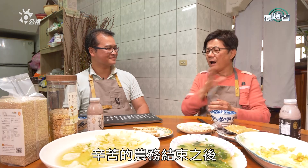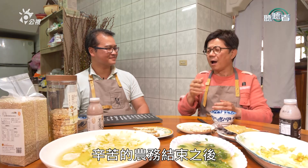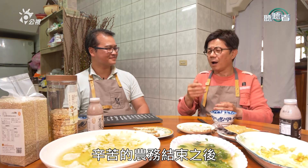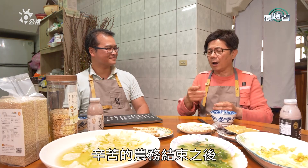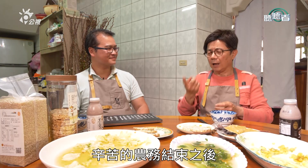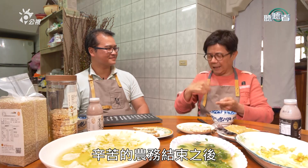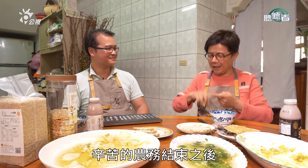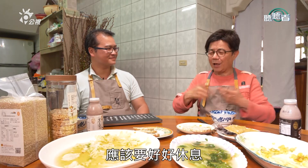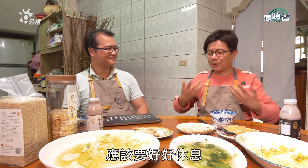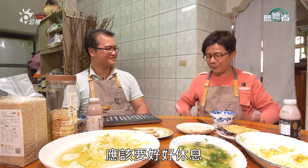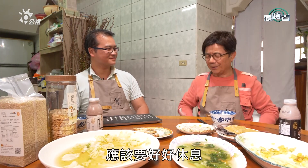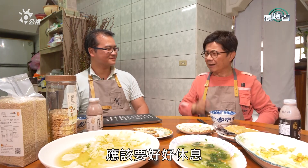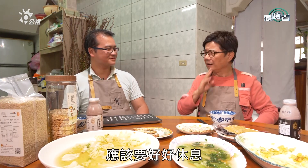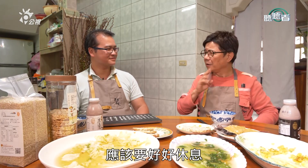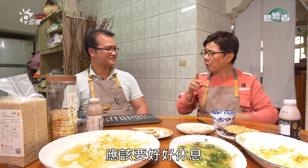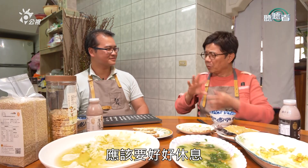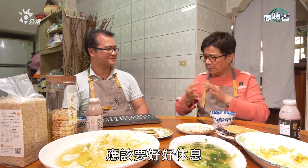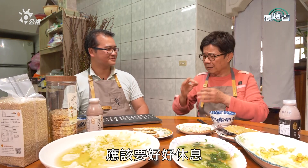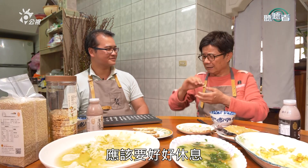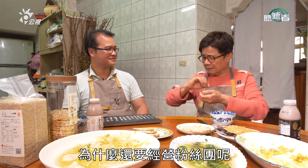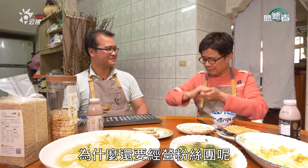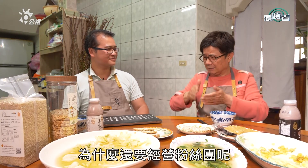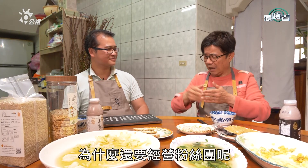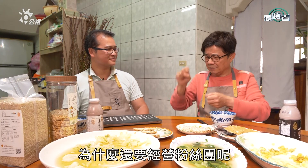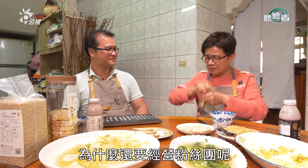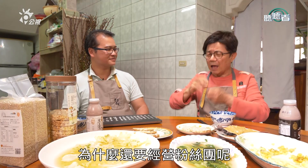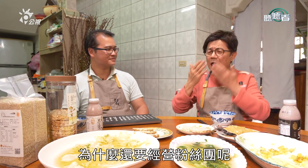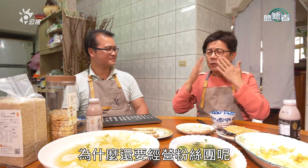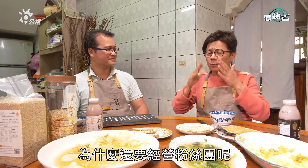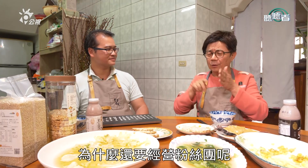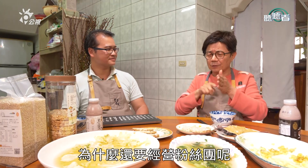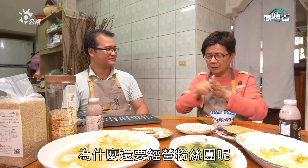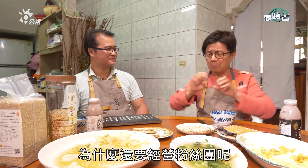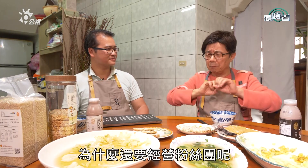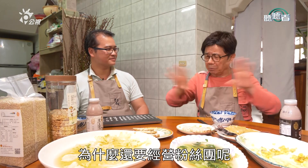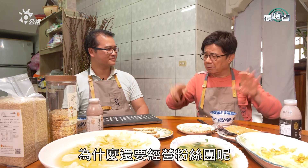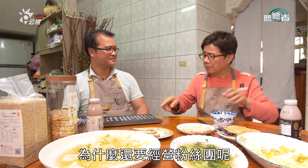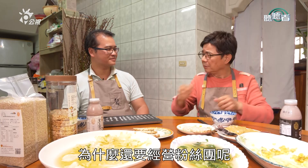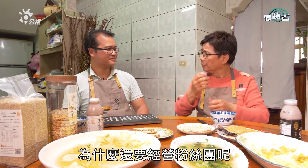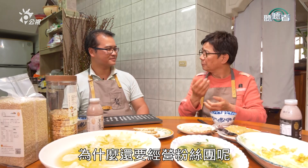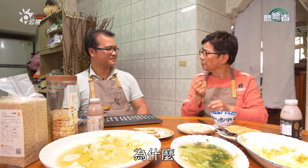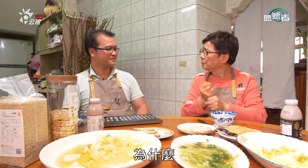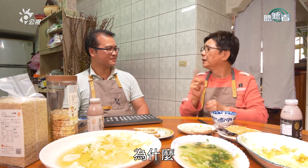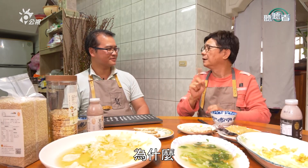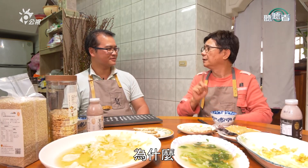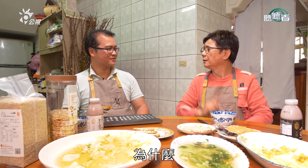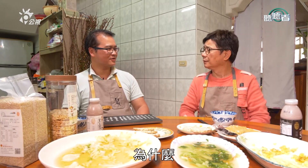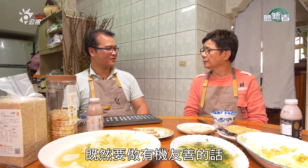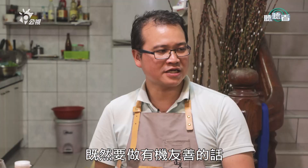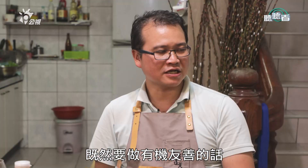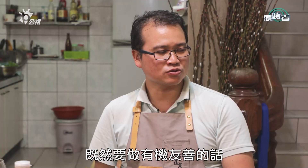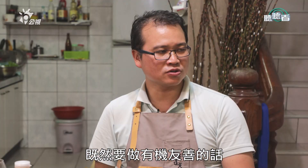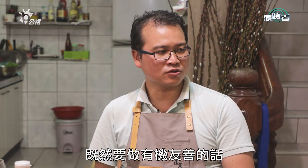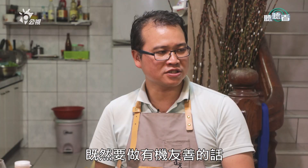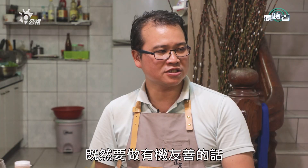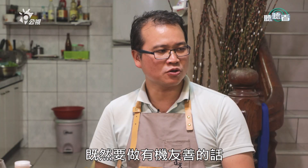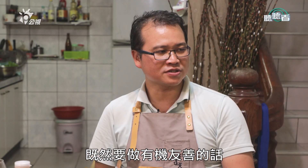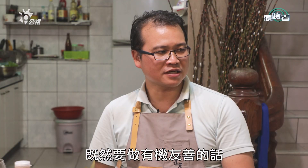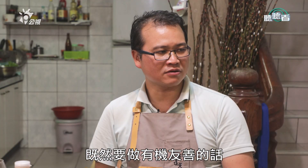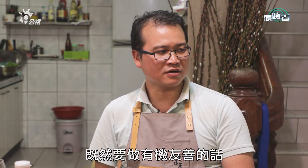束之后，应该要好好休息啊！为什么还要经营粉丝团呢？为什么？ 既然要做有机友善的